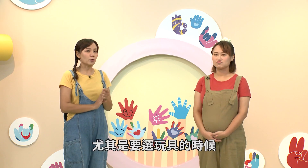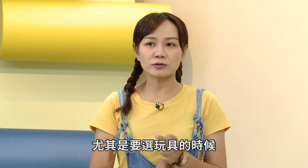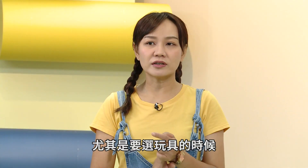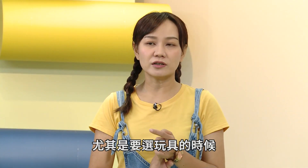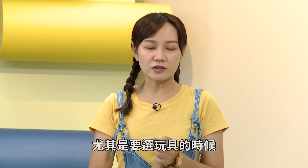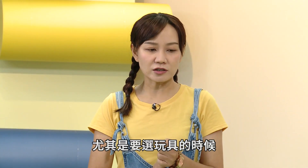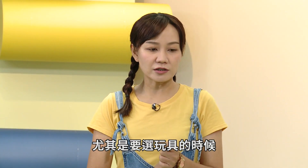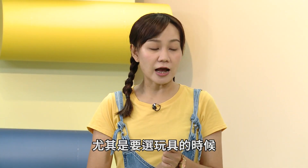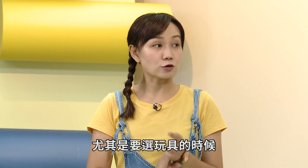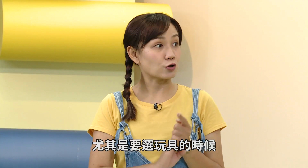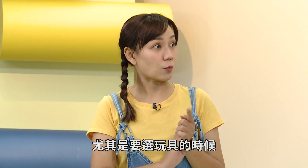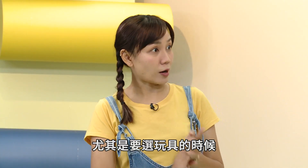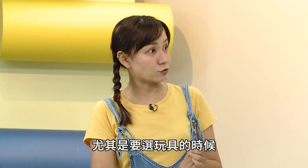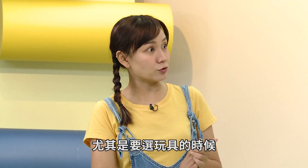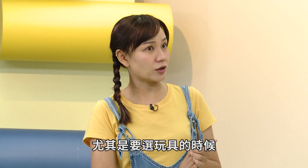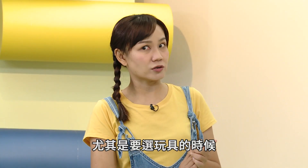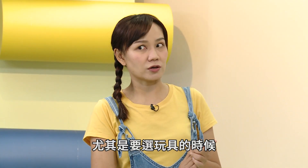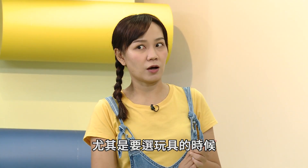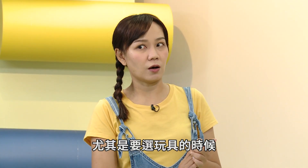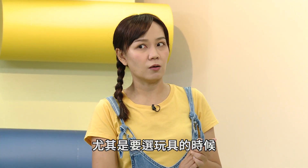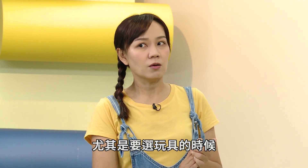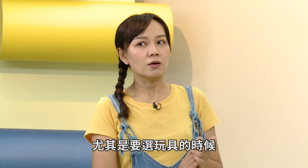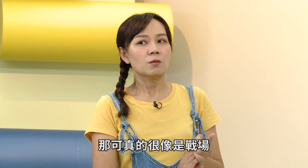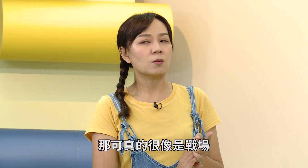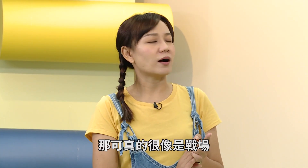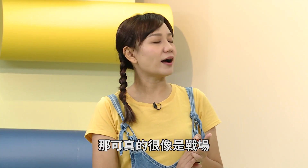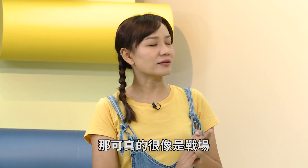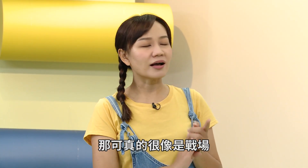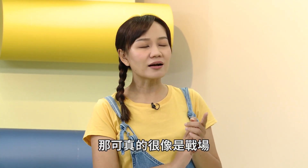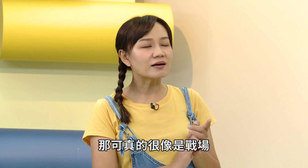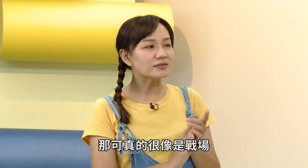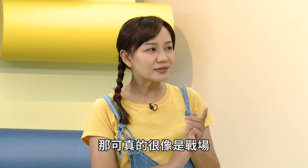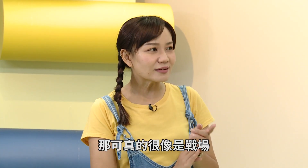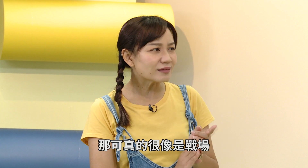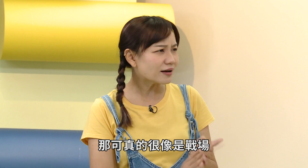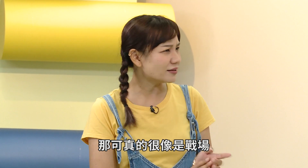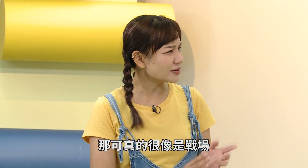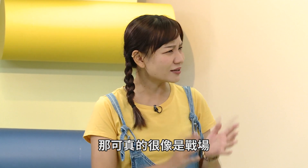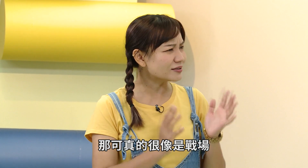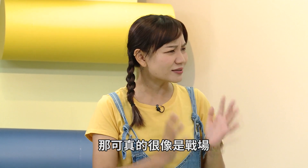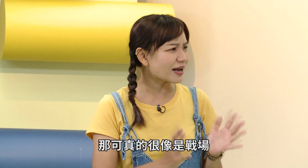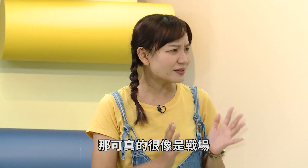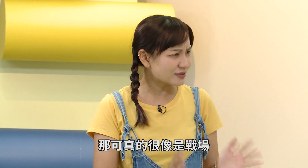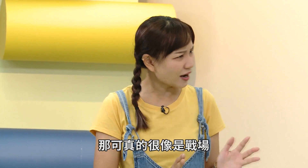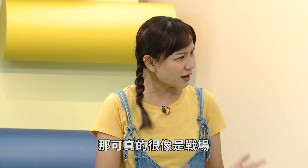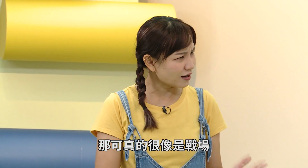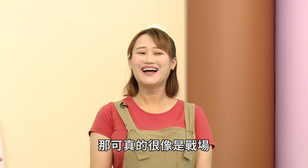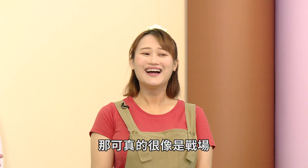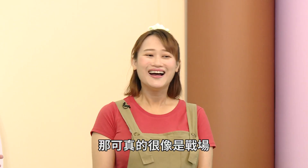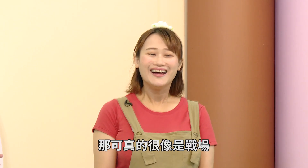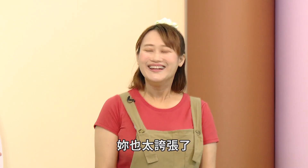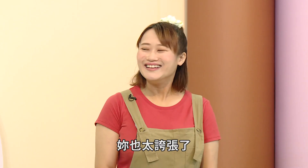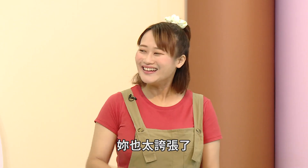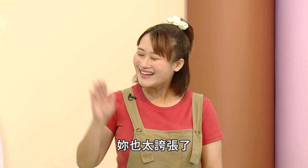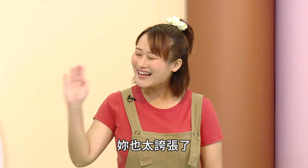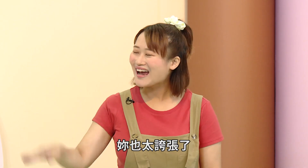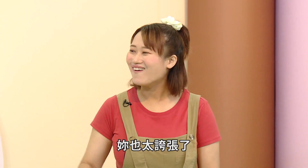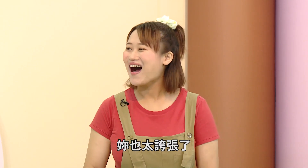其是要选玩具的时候，哇，那可真的很像是战场哎！ 你也太夸